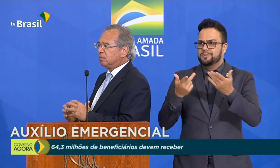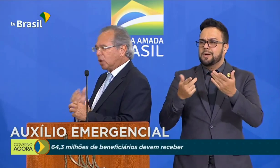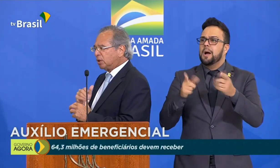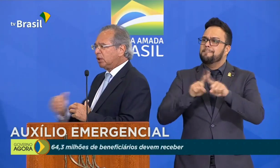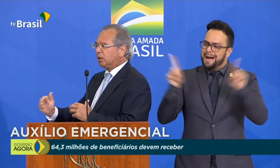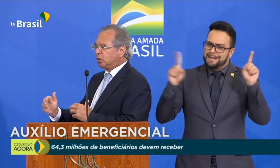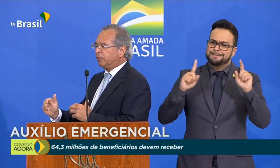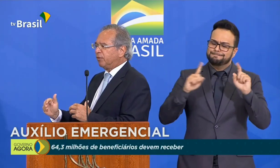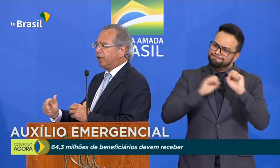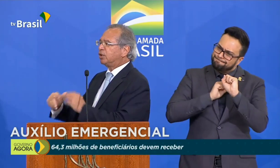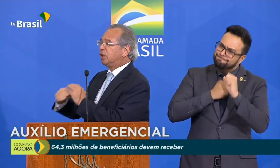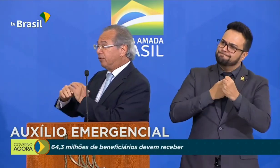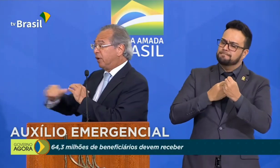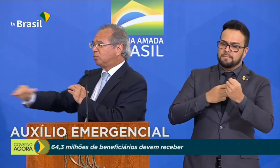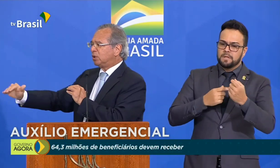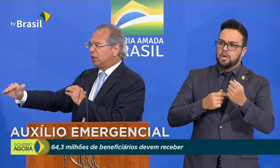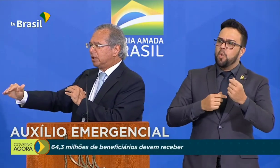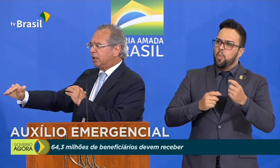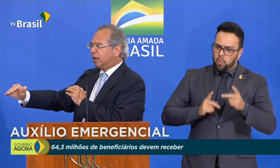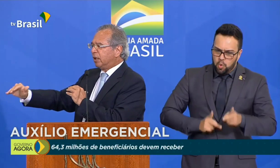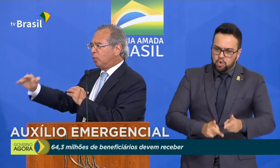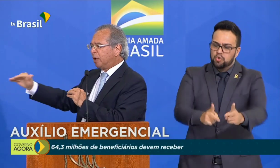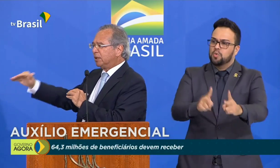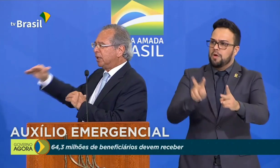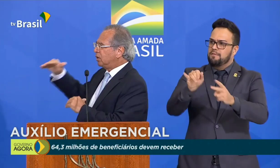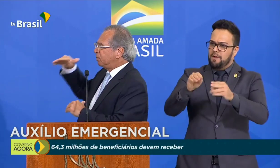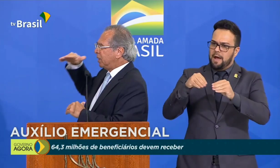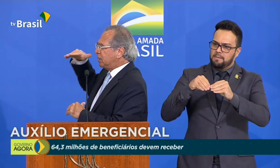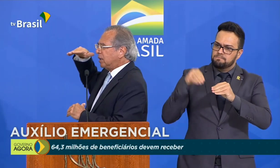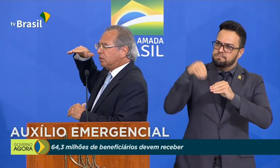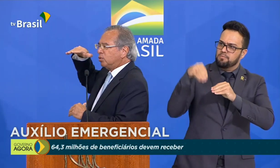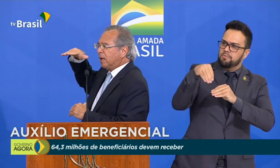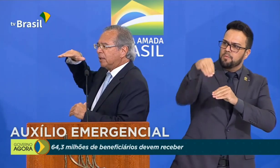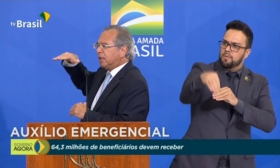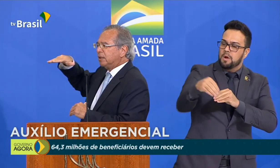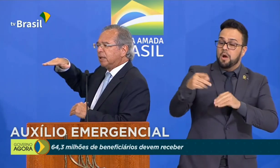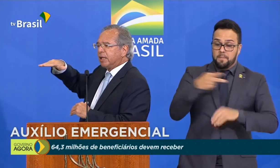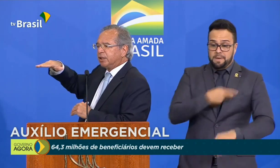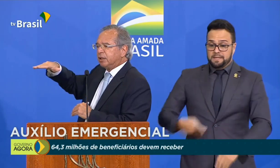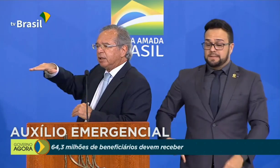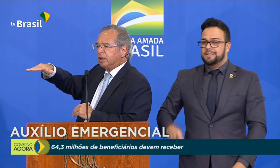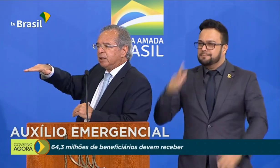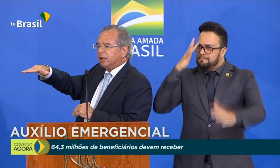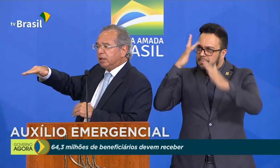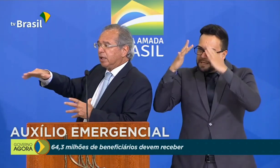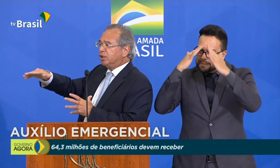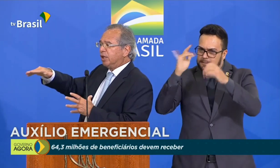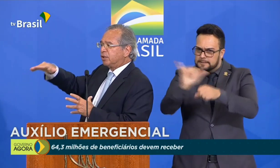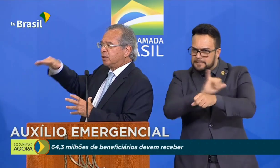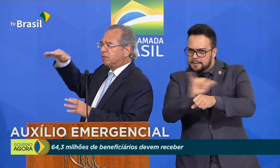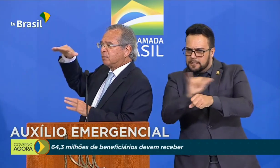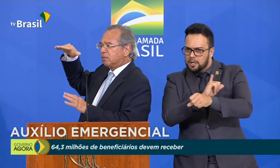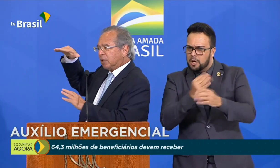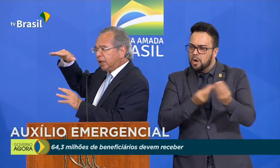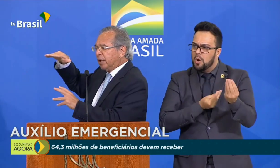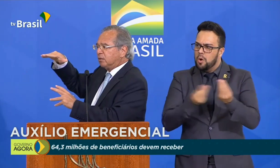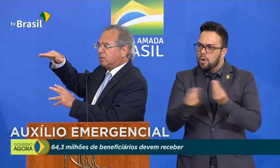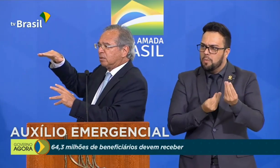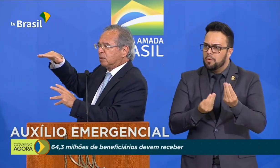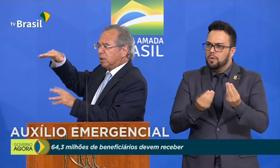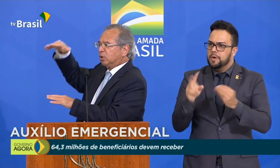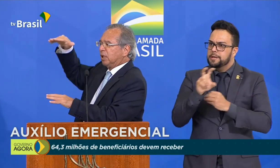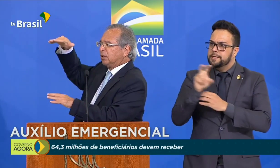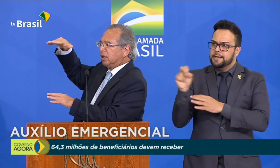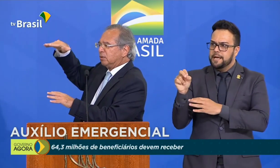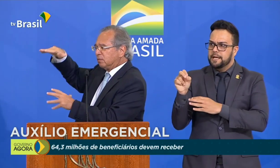assim, nós seguimos em frente e vamos estender. E o presidente pensando numa aterrissagem inteligente.